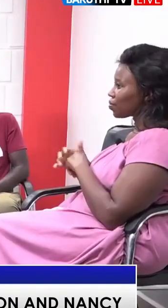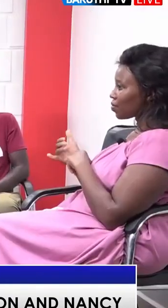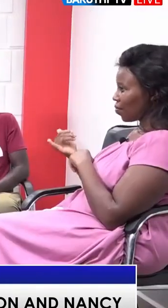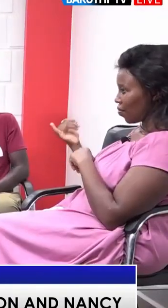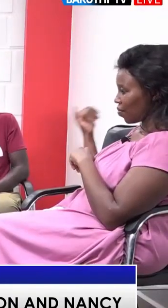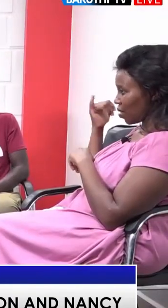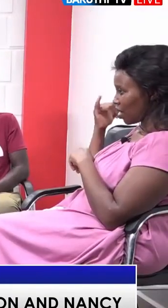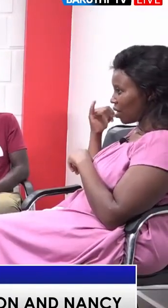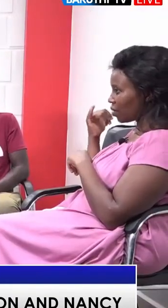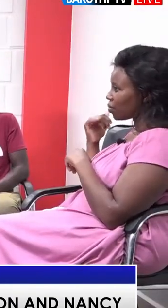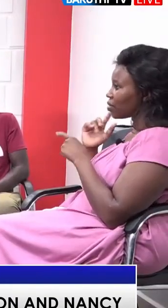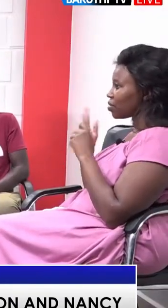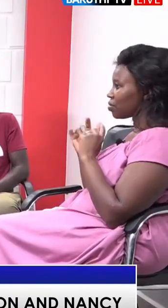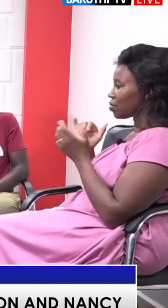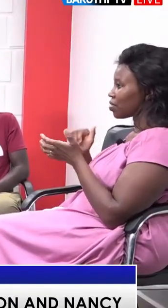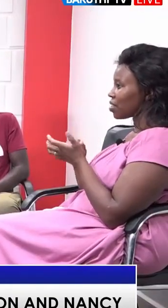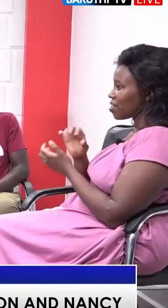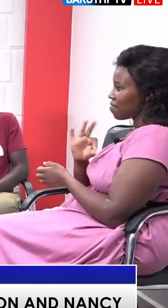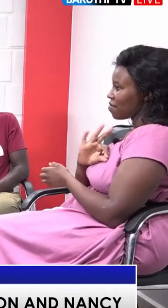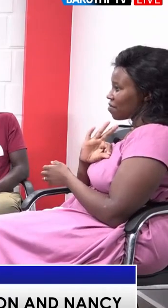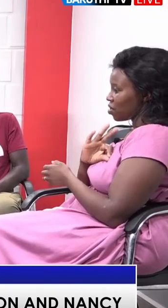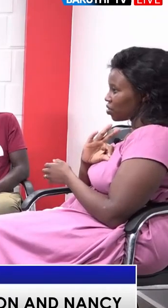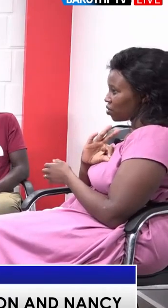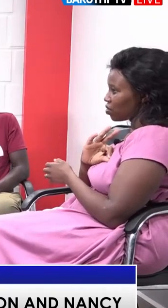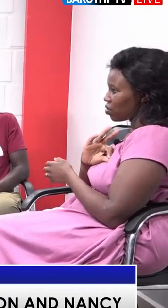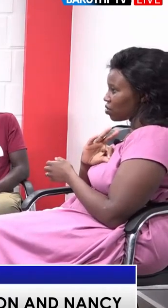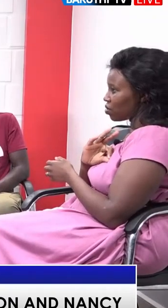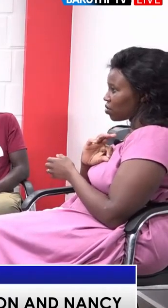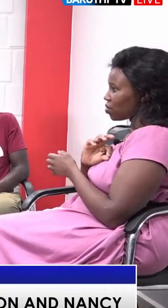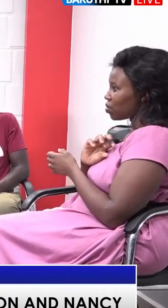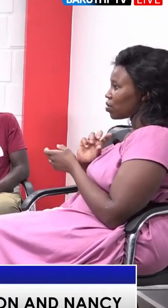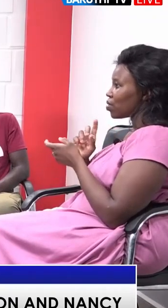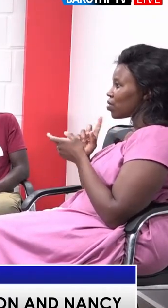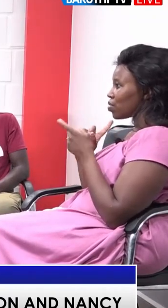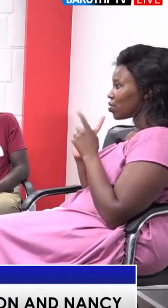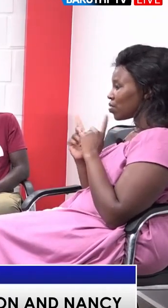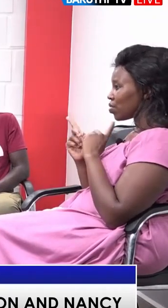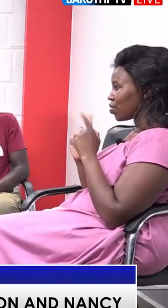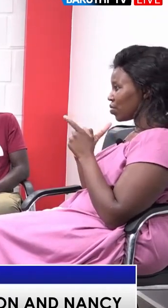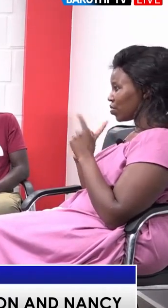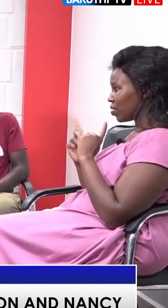Nijeta kwa Simon Kabu. Jalie Gikuyu kana Githweri kana Kifaraja.